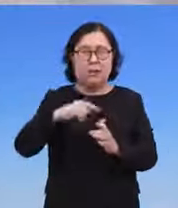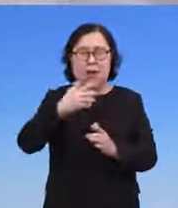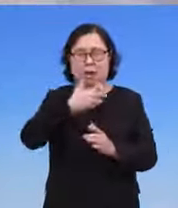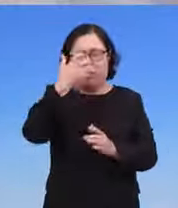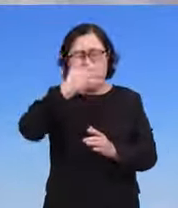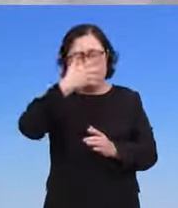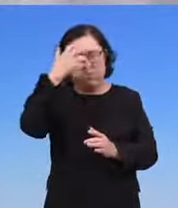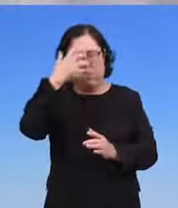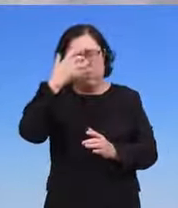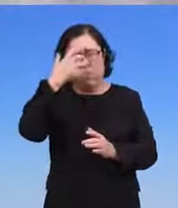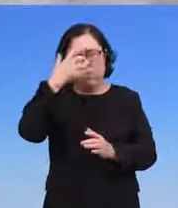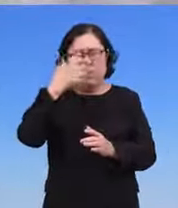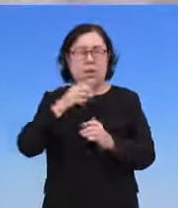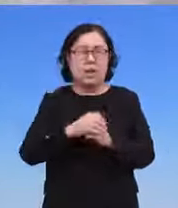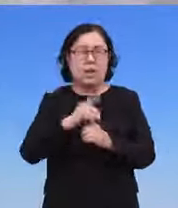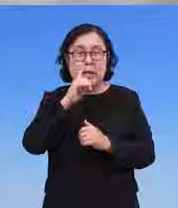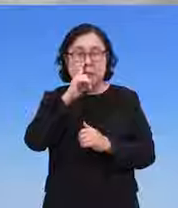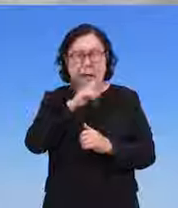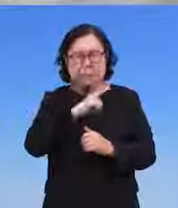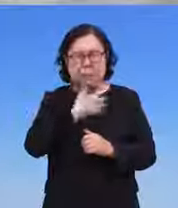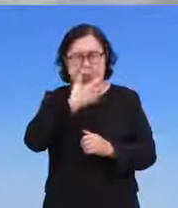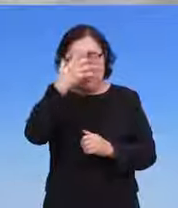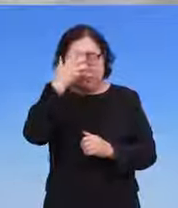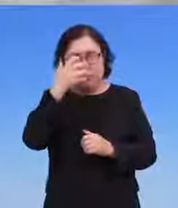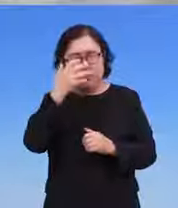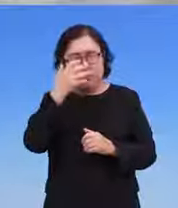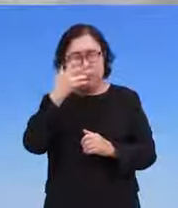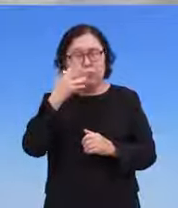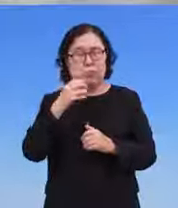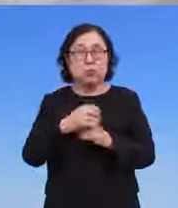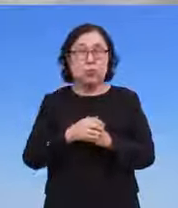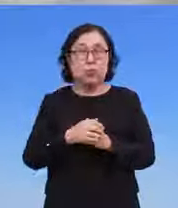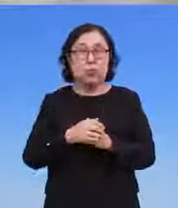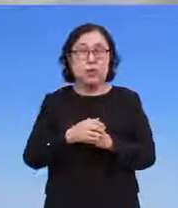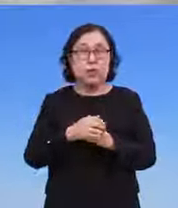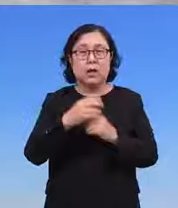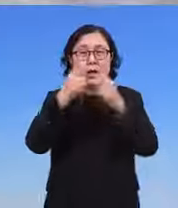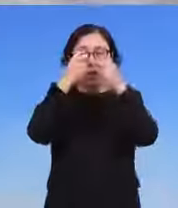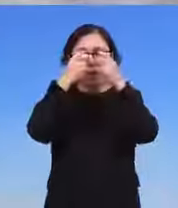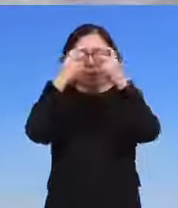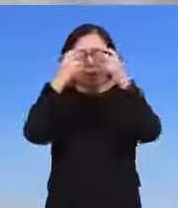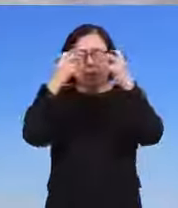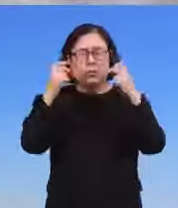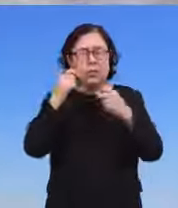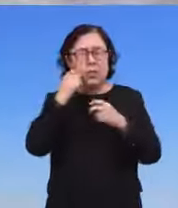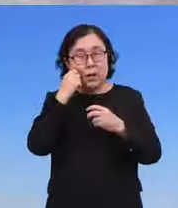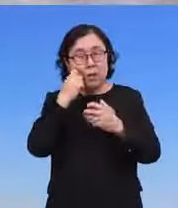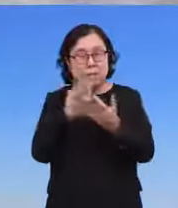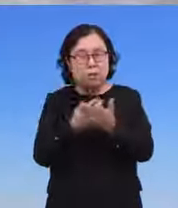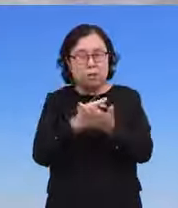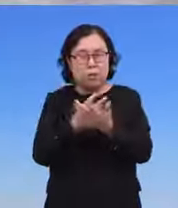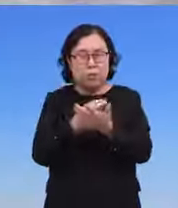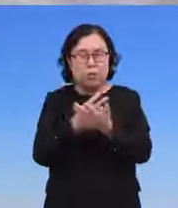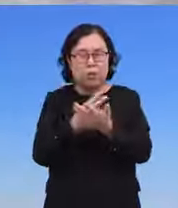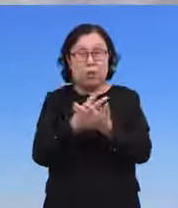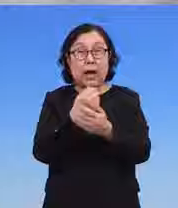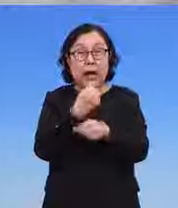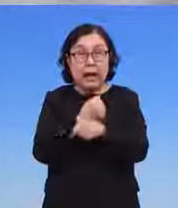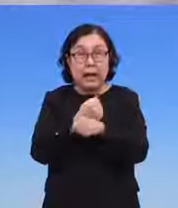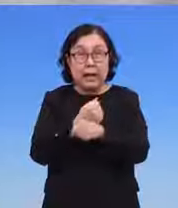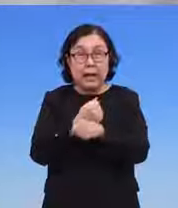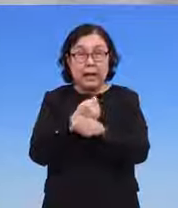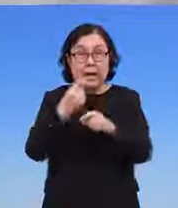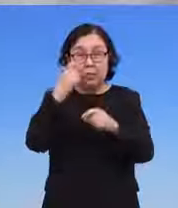그날 악몽을 꾸고 가위가 눌리고 식은땀을 흘리고 잔 것도 아니고 안 잔 것도 아니고 그런 뒤척이는